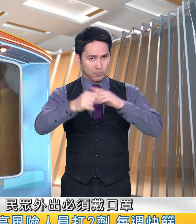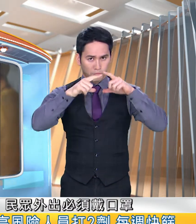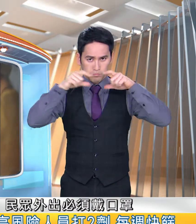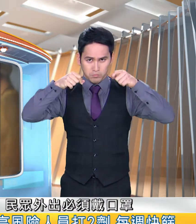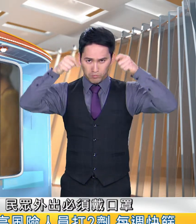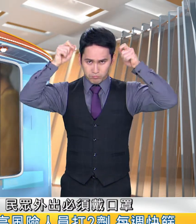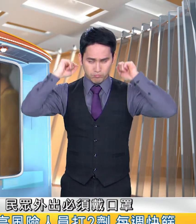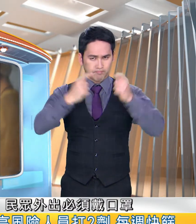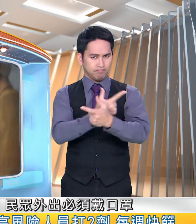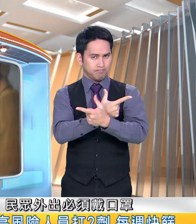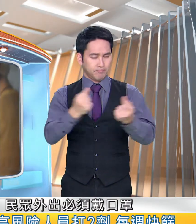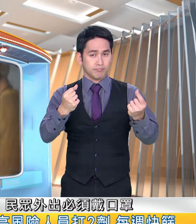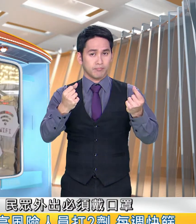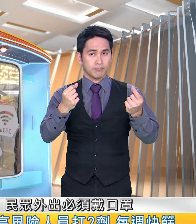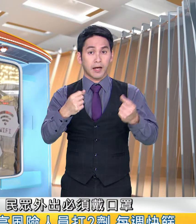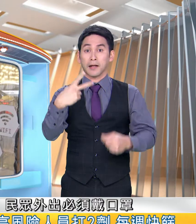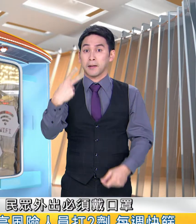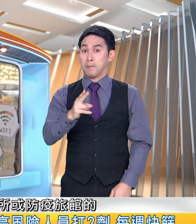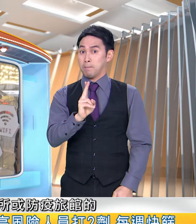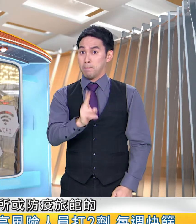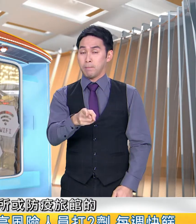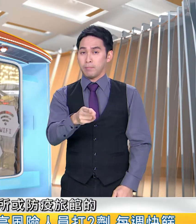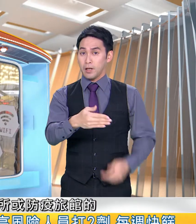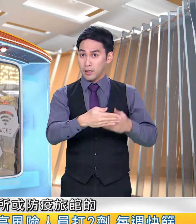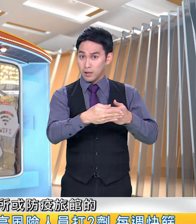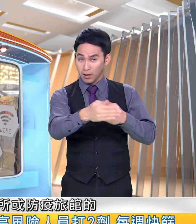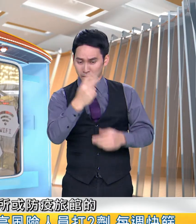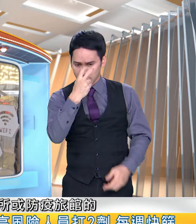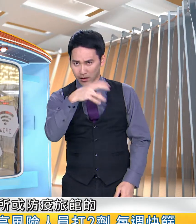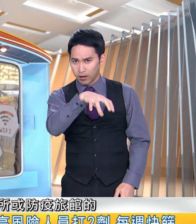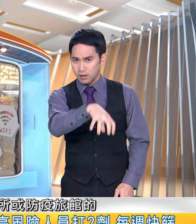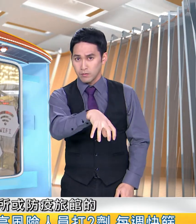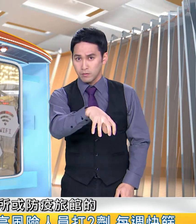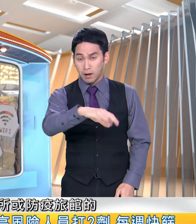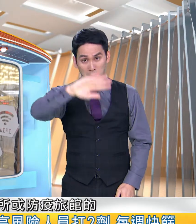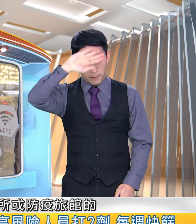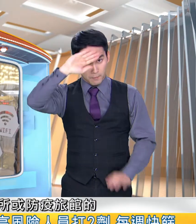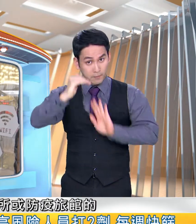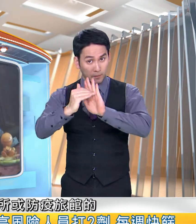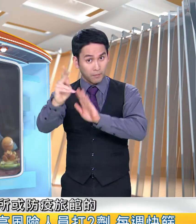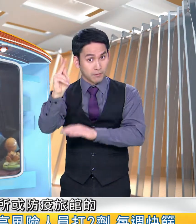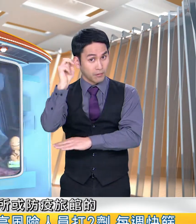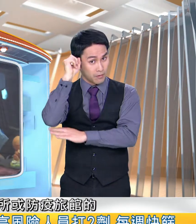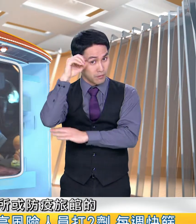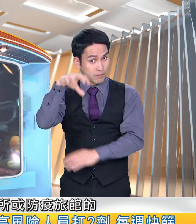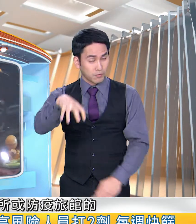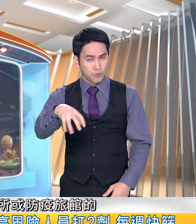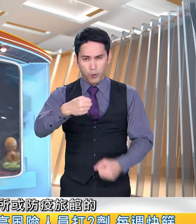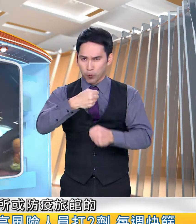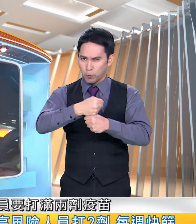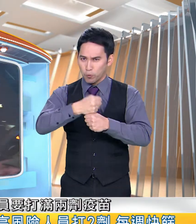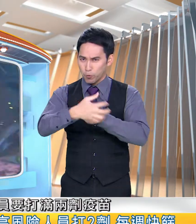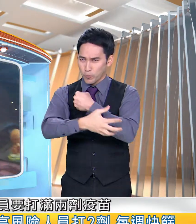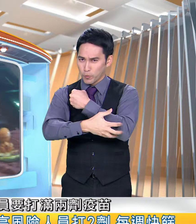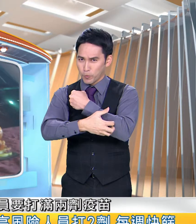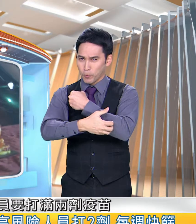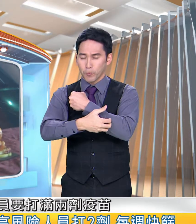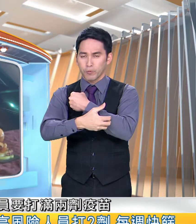外出必须戴口罩，并且要求居检替代所或防疫旅馆的第一线高风险人